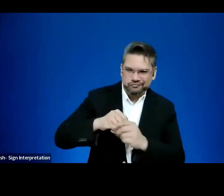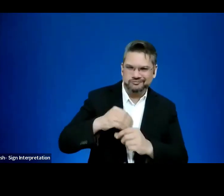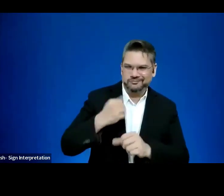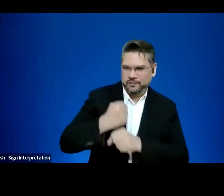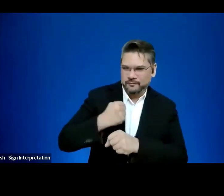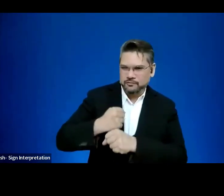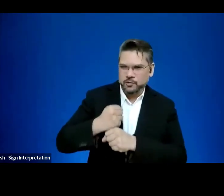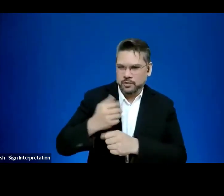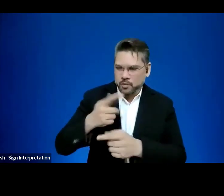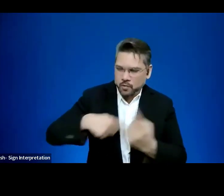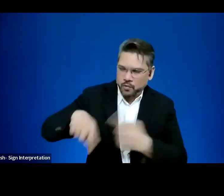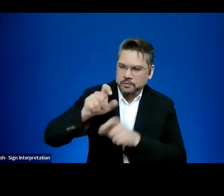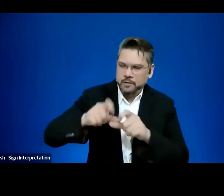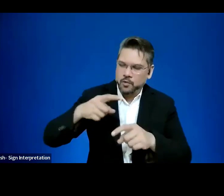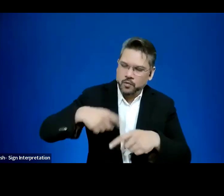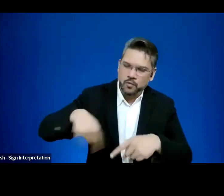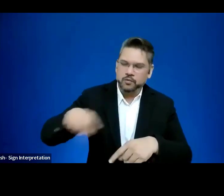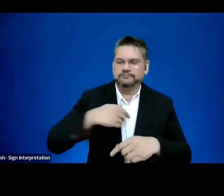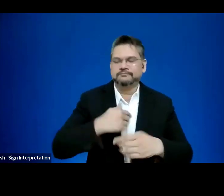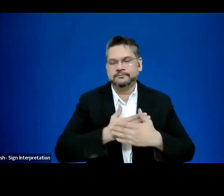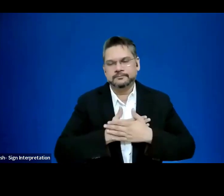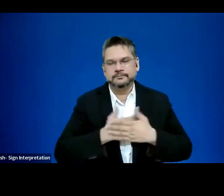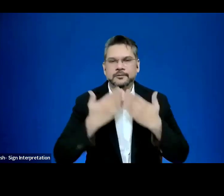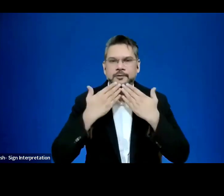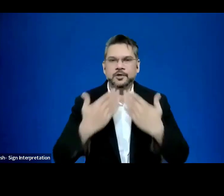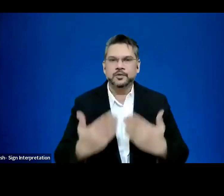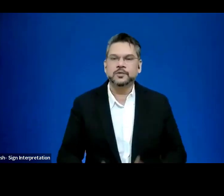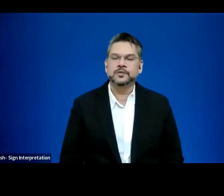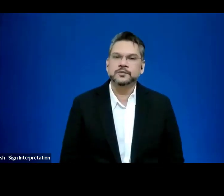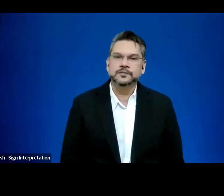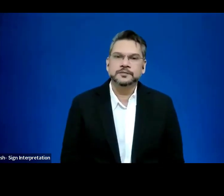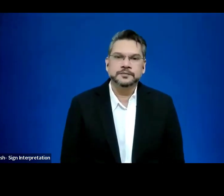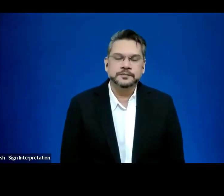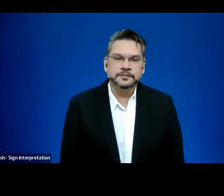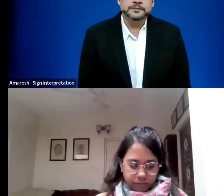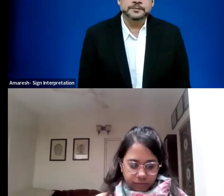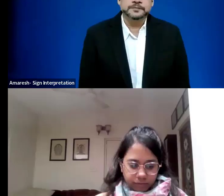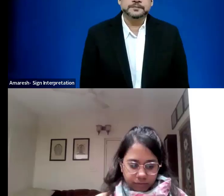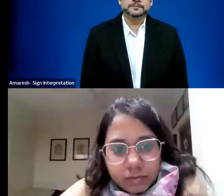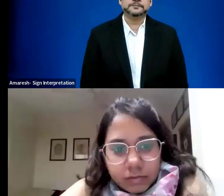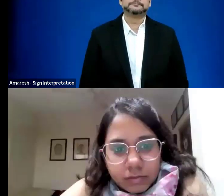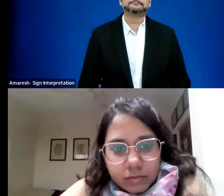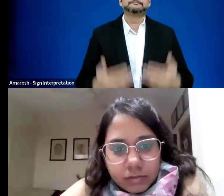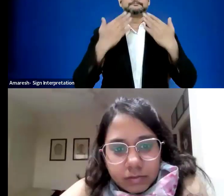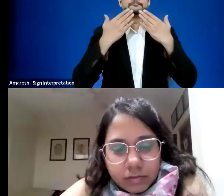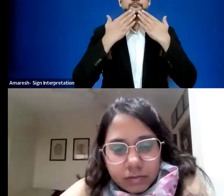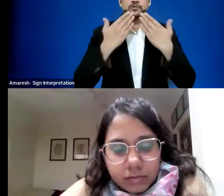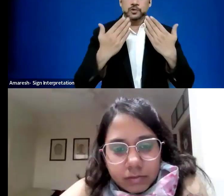而且呢，感谢他给我们的社群的贡献，谢谢。